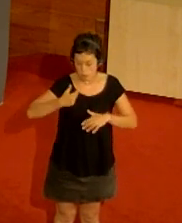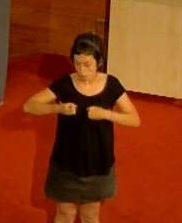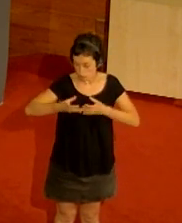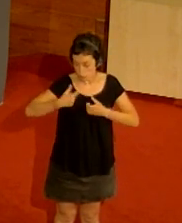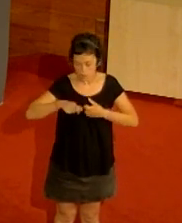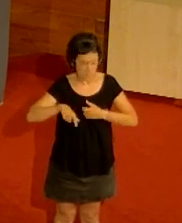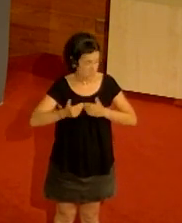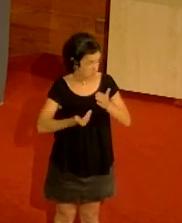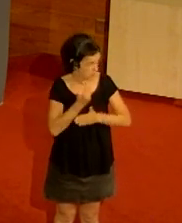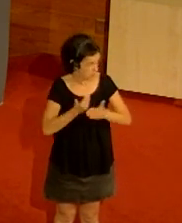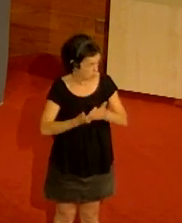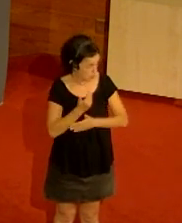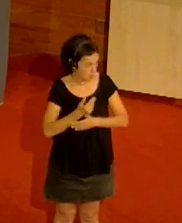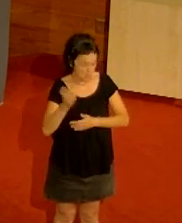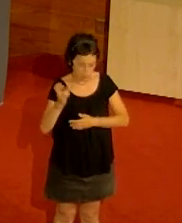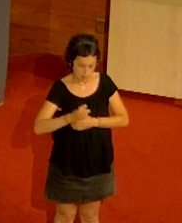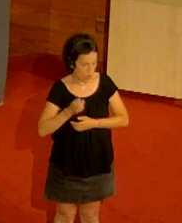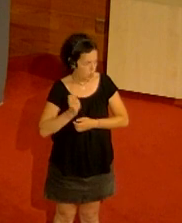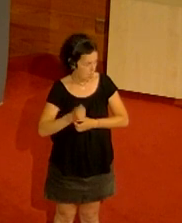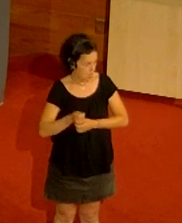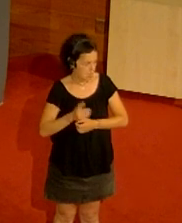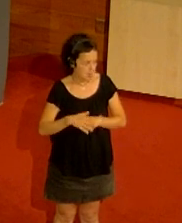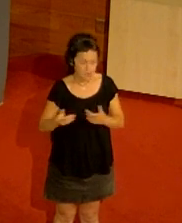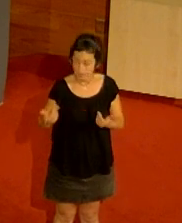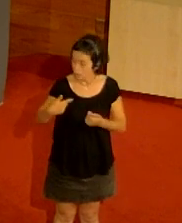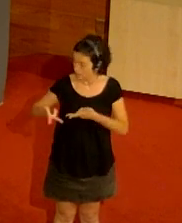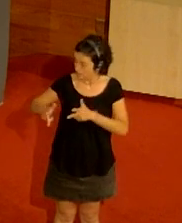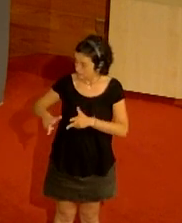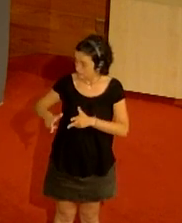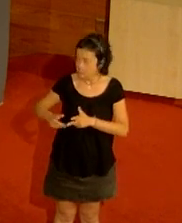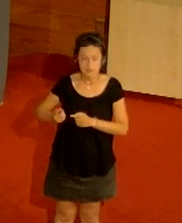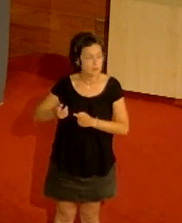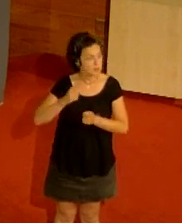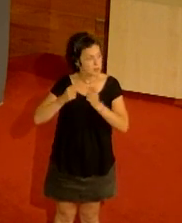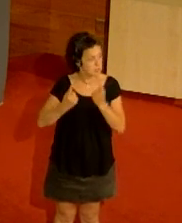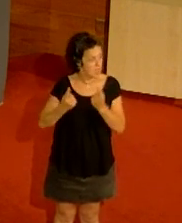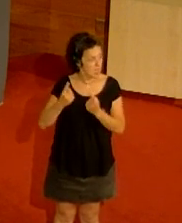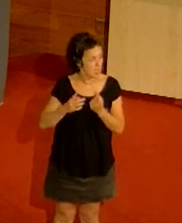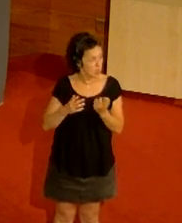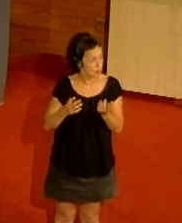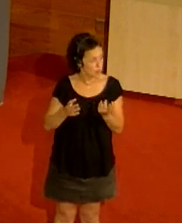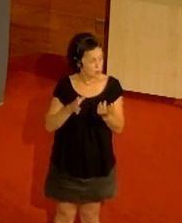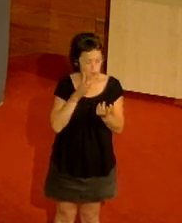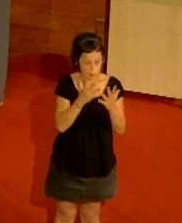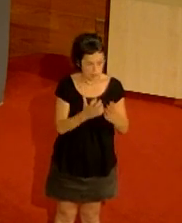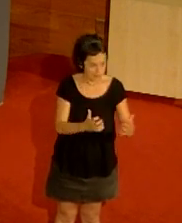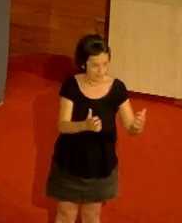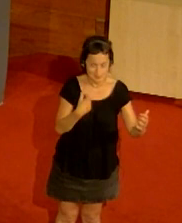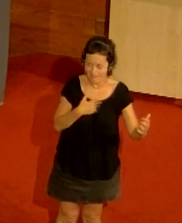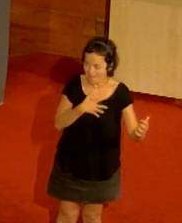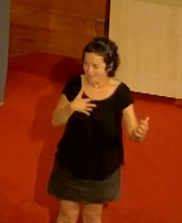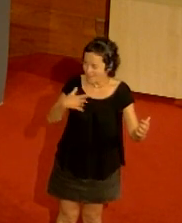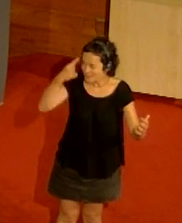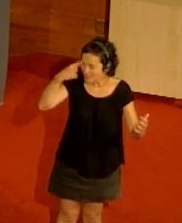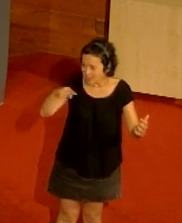y desde esa silla en la que tú te sientas yo he escuchado a algunos periodistas, porque los que venimos aquí tenemos hambre de verdad, o sea, venimos